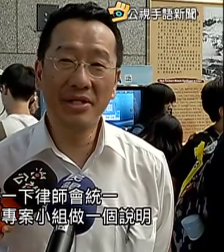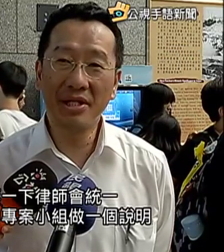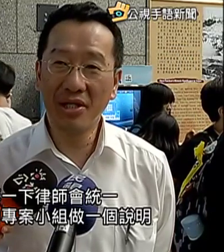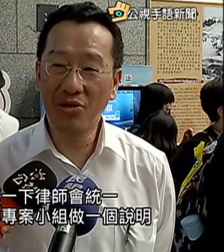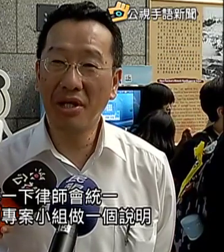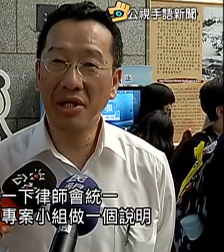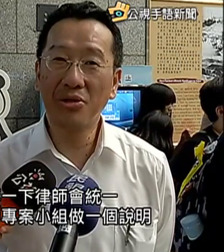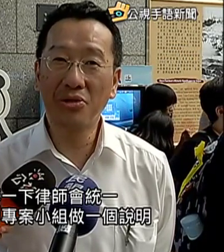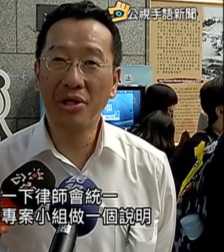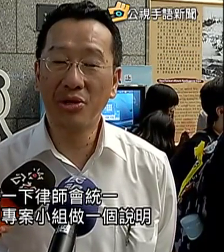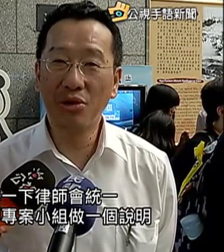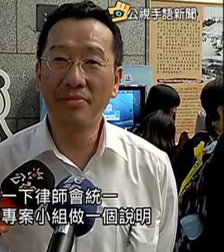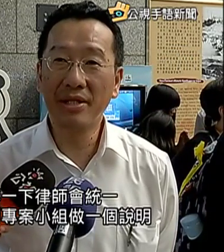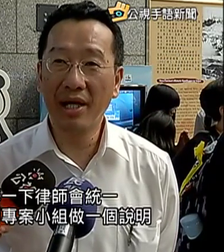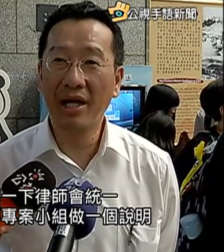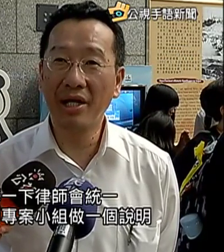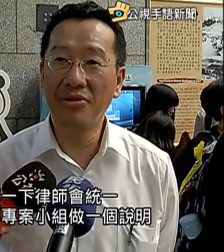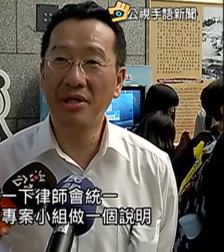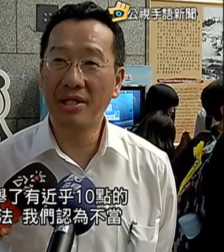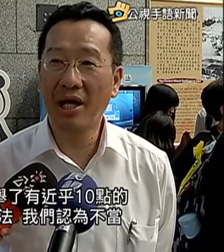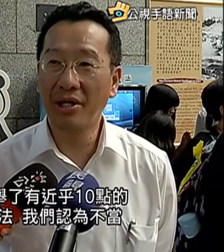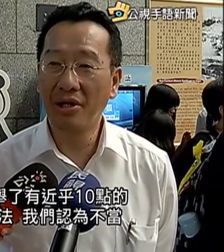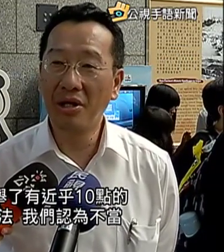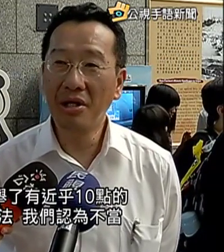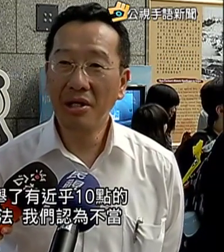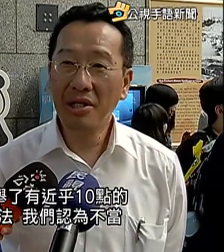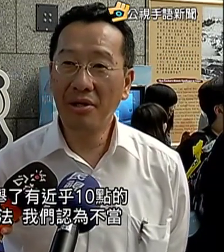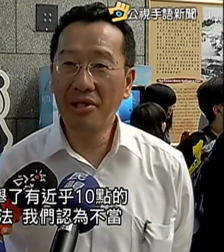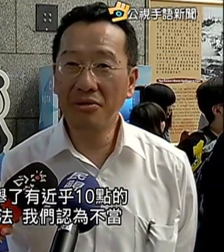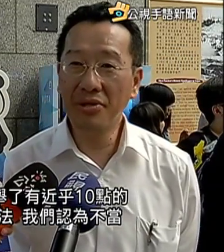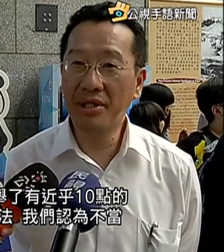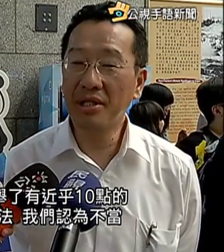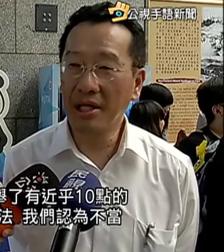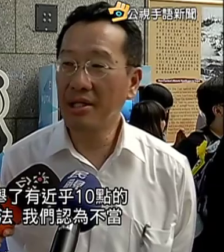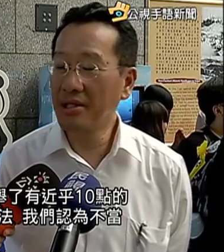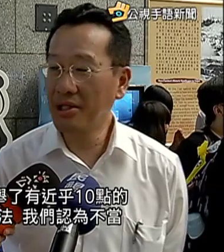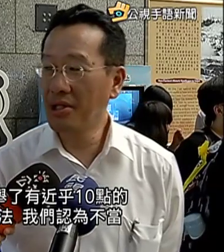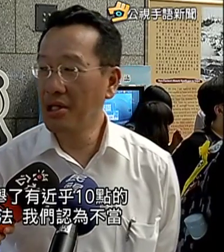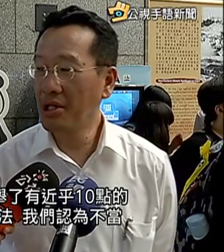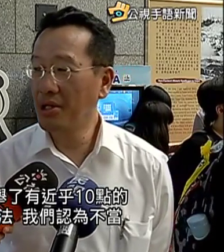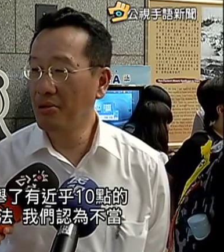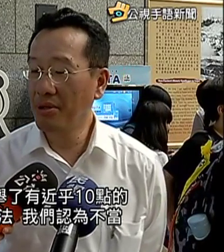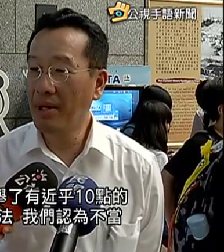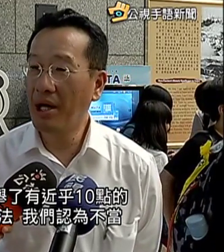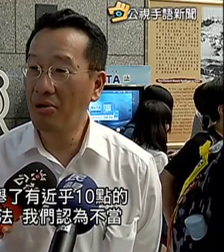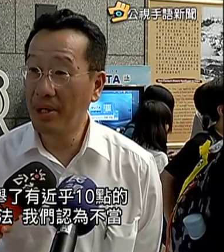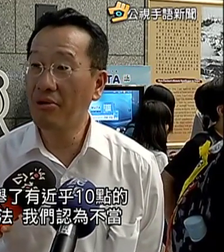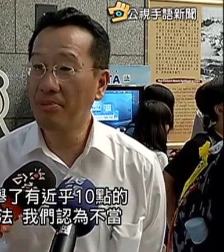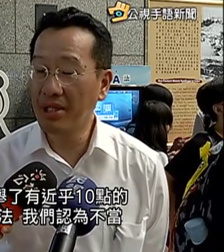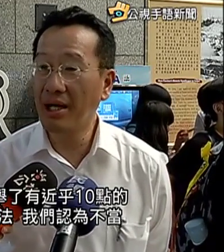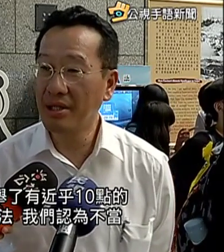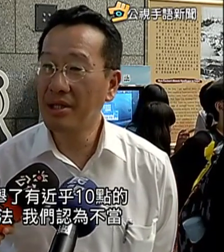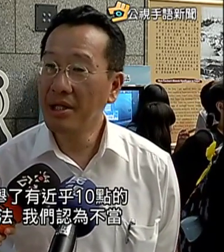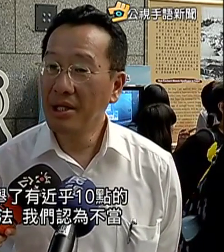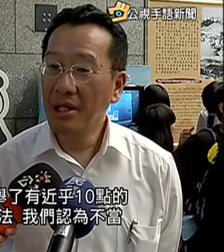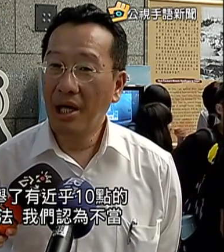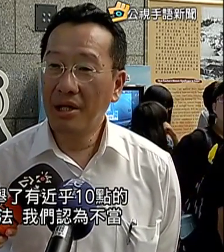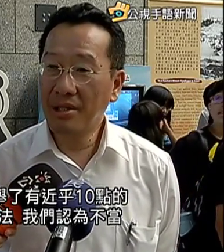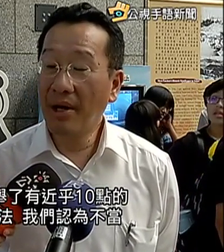的这个专案小组做一个说明，大概列举了大概有近乎10点的这些违法，我们认为不当，执法